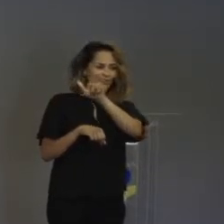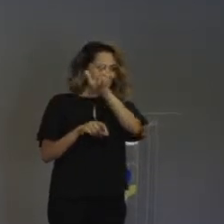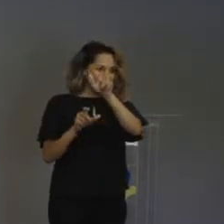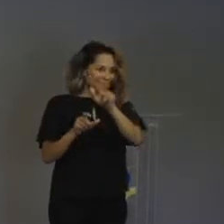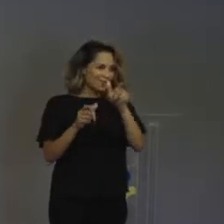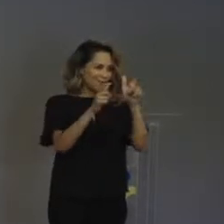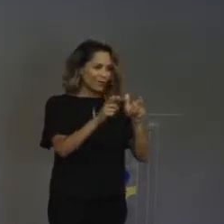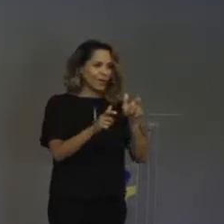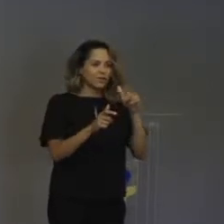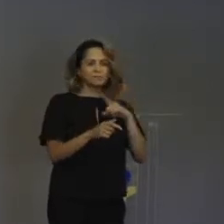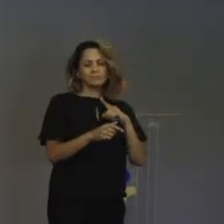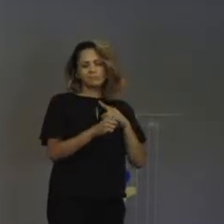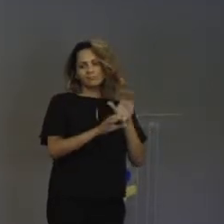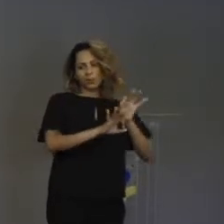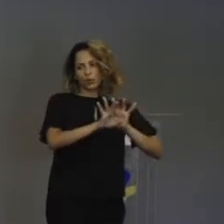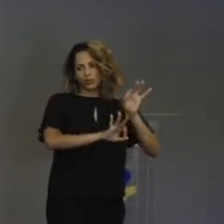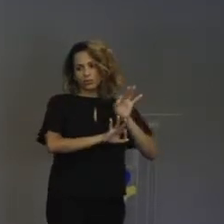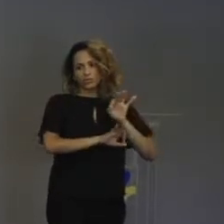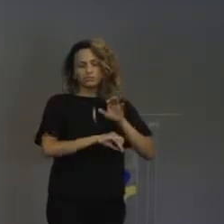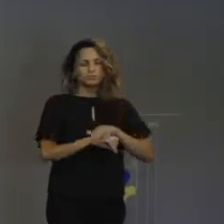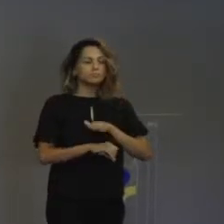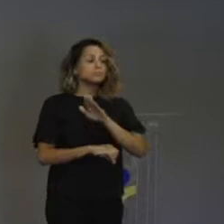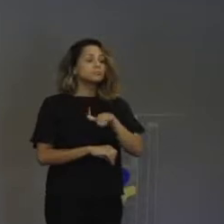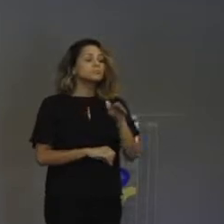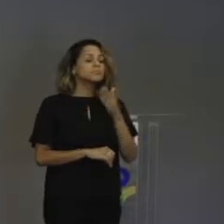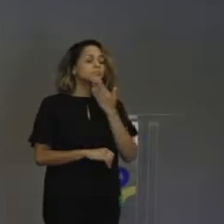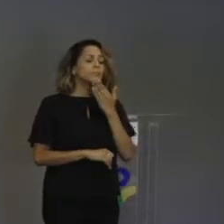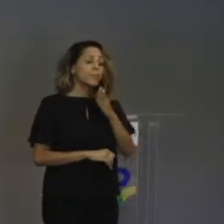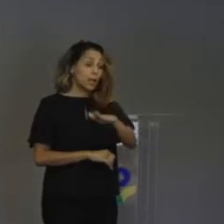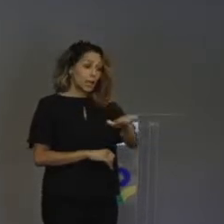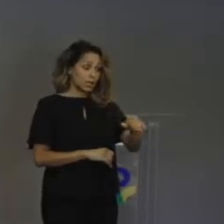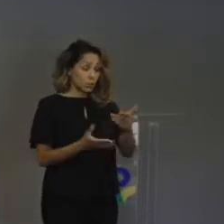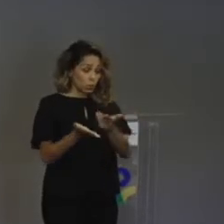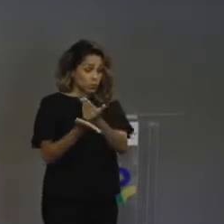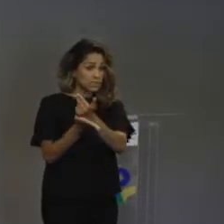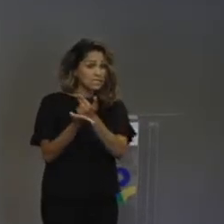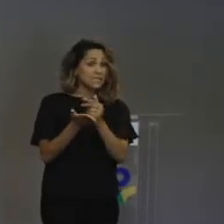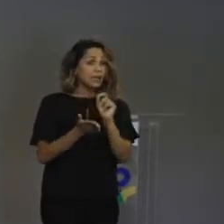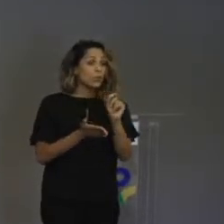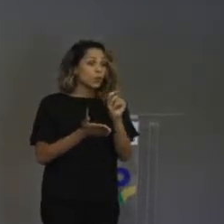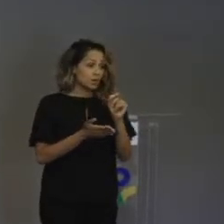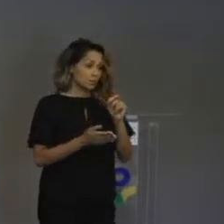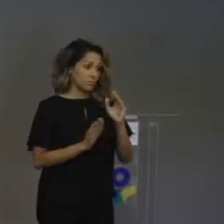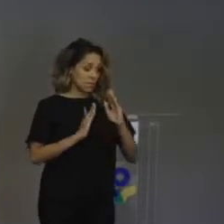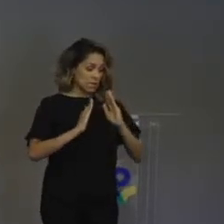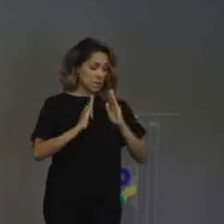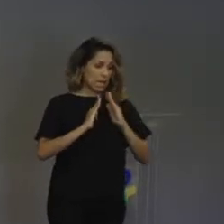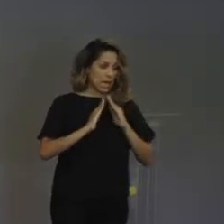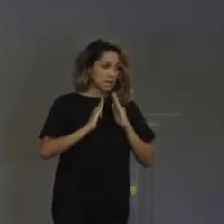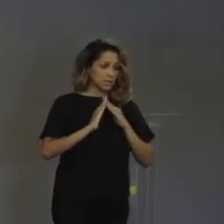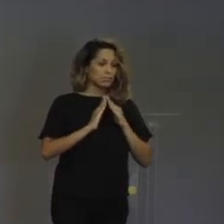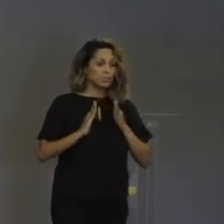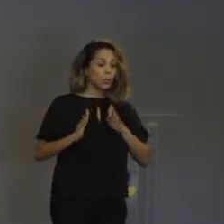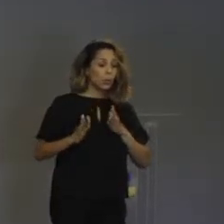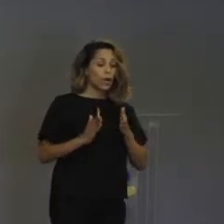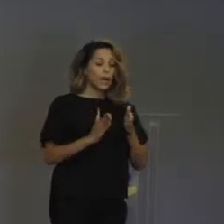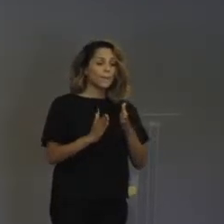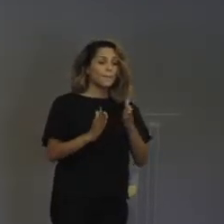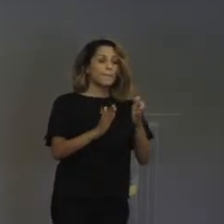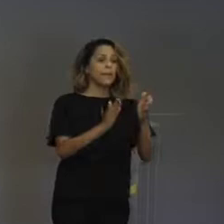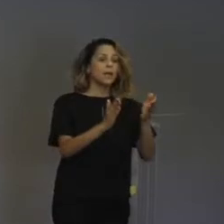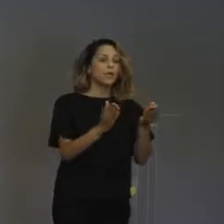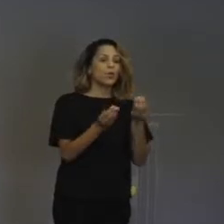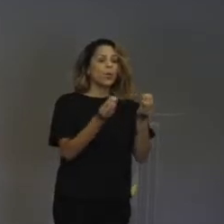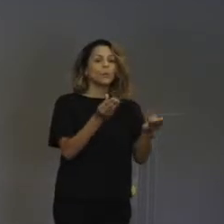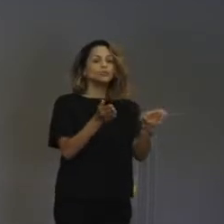de um projeto, e eles pediram para as crianças desenharem os caminhos delas de casa até a escola. E é